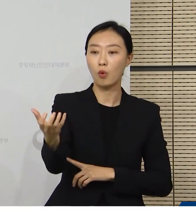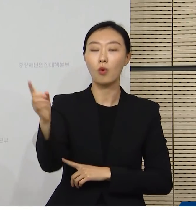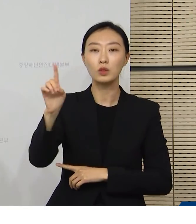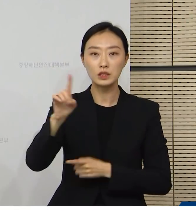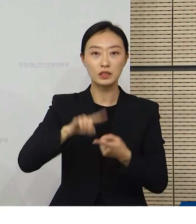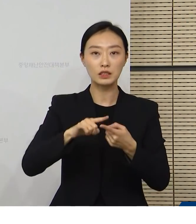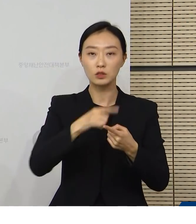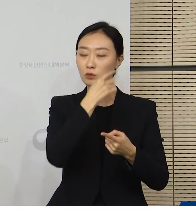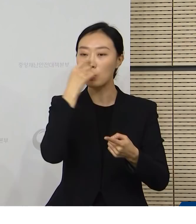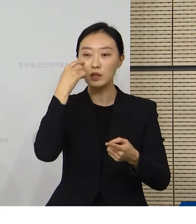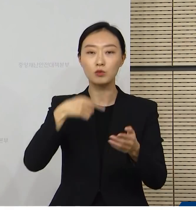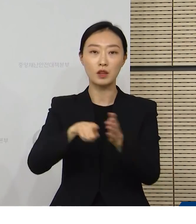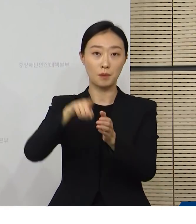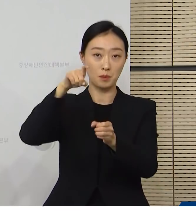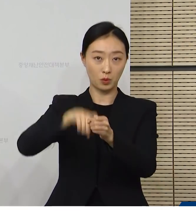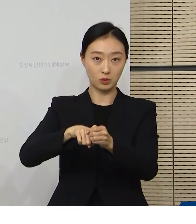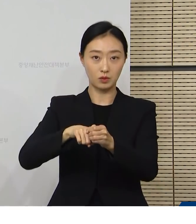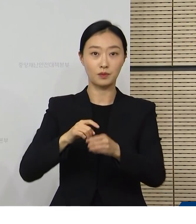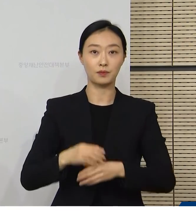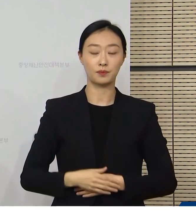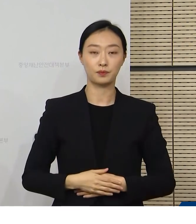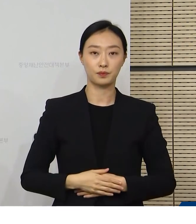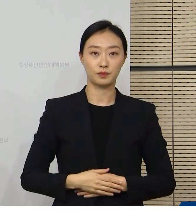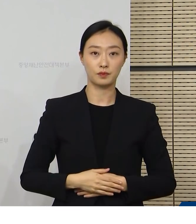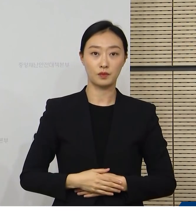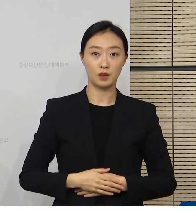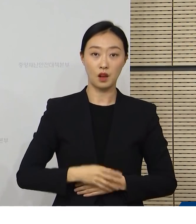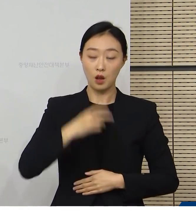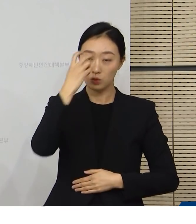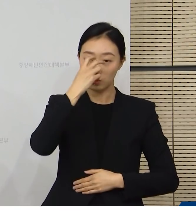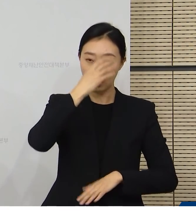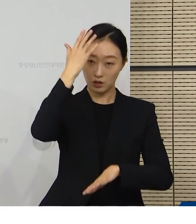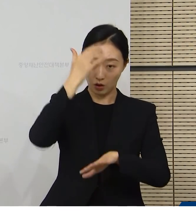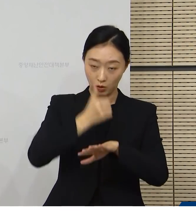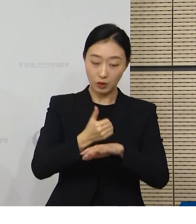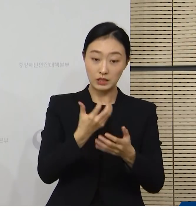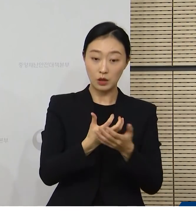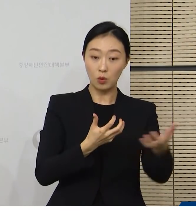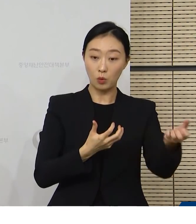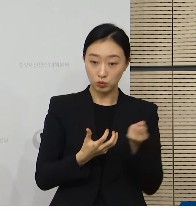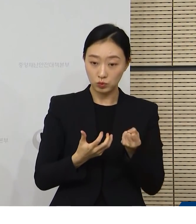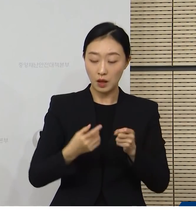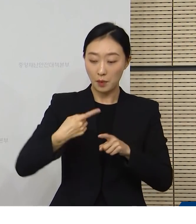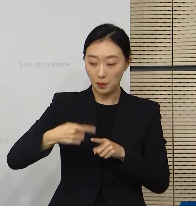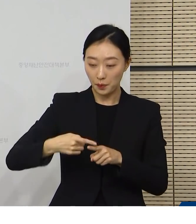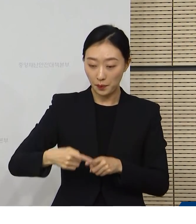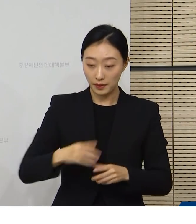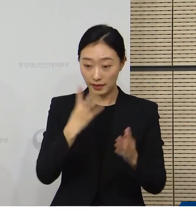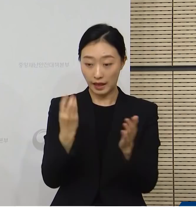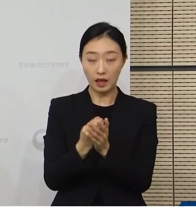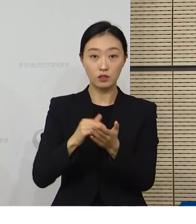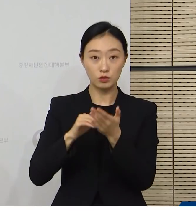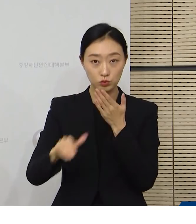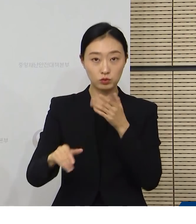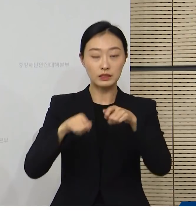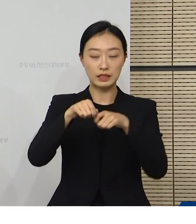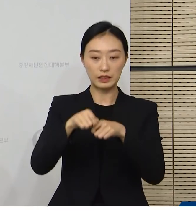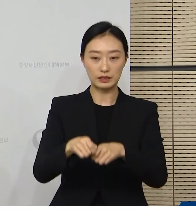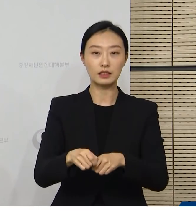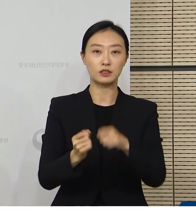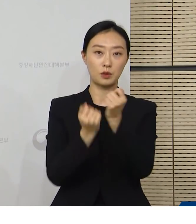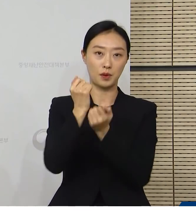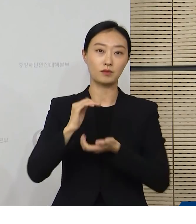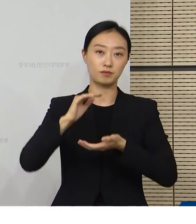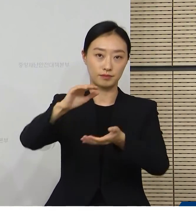자료에 해당합니다. 행정조사 결과에 대해서는 향후 자료 입수와 분석이 완료되는 대로 상세히 설명드리도록